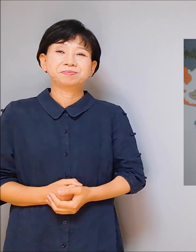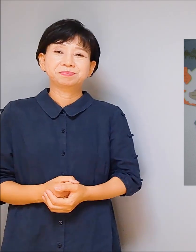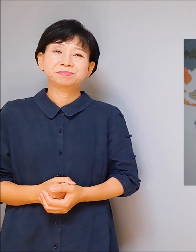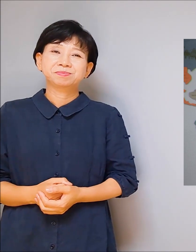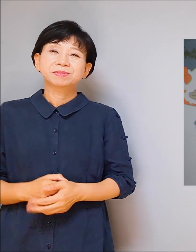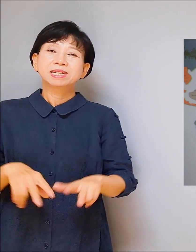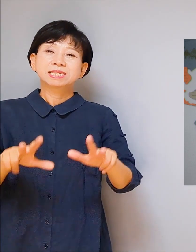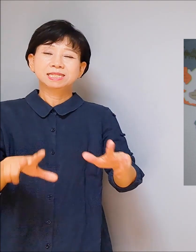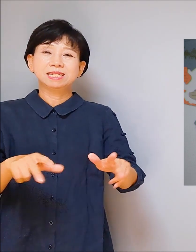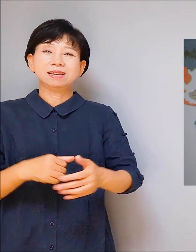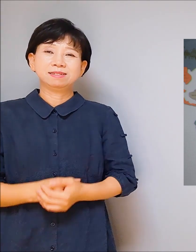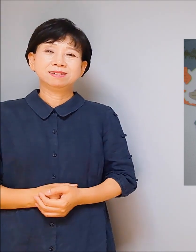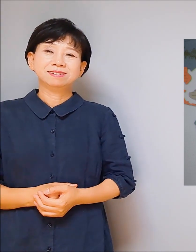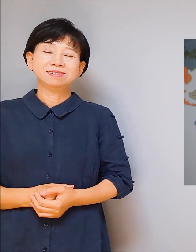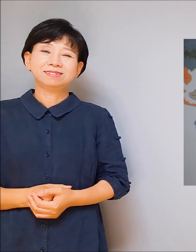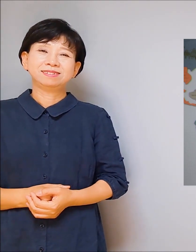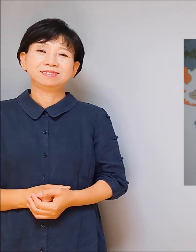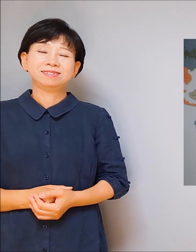이스라엘로 바뀌었잖아요.